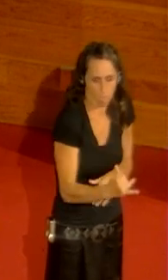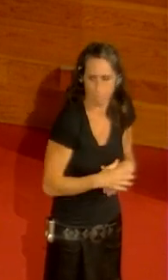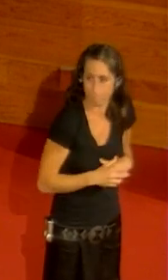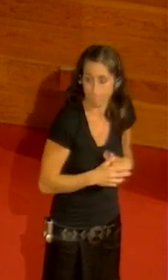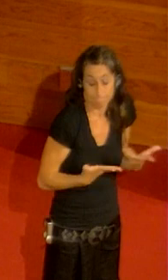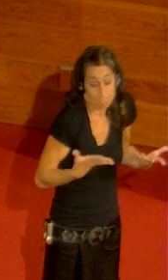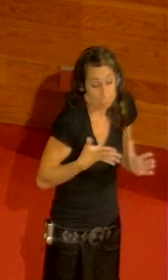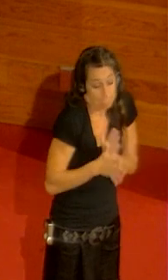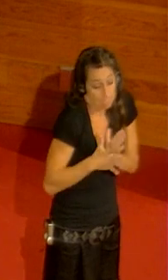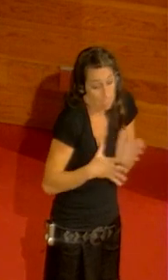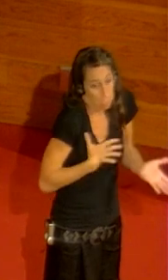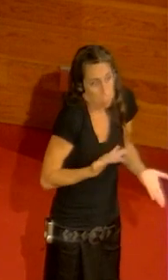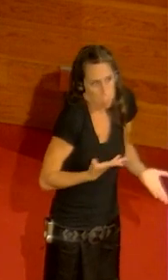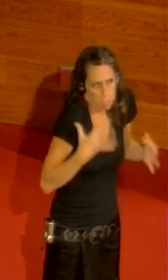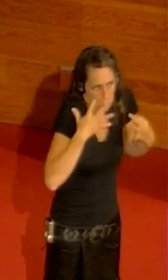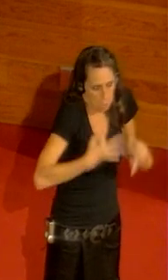sé